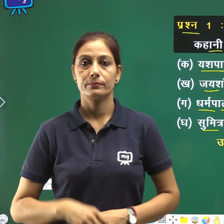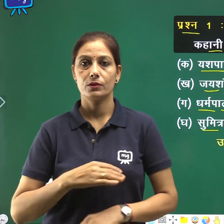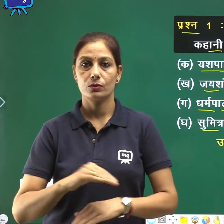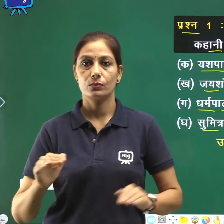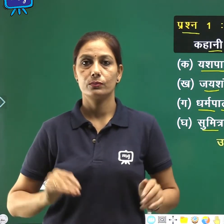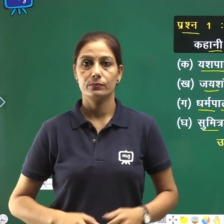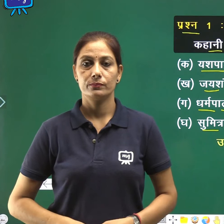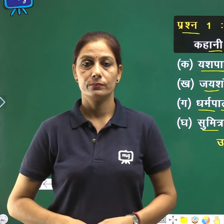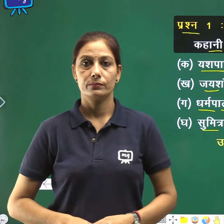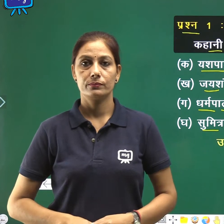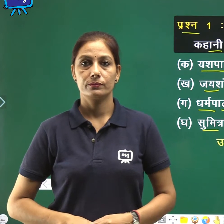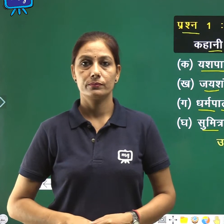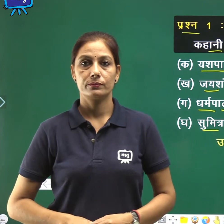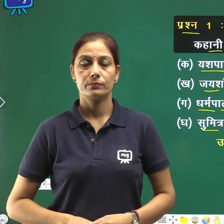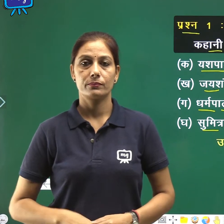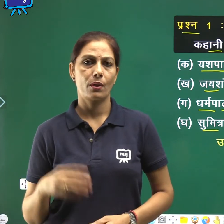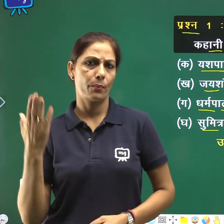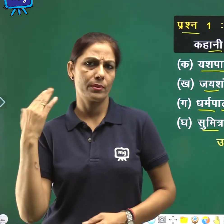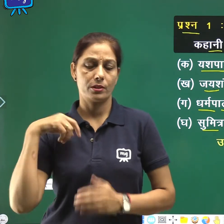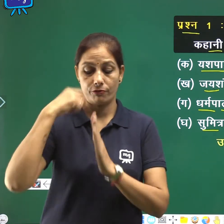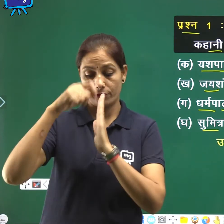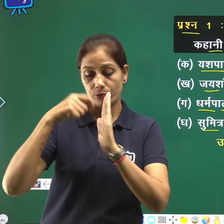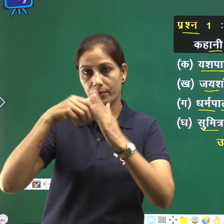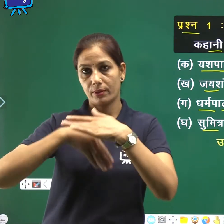बच्चों, पिछले वीडियो में